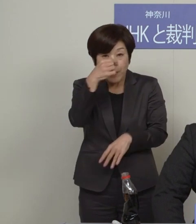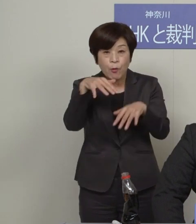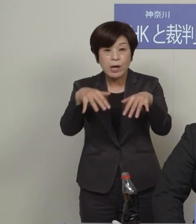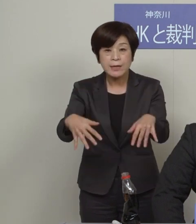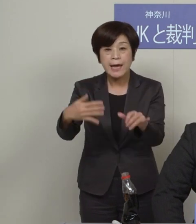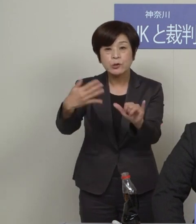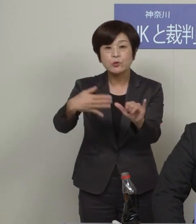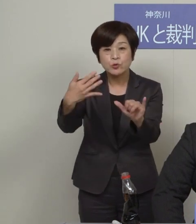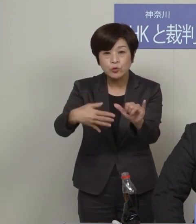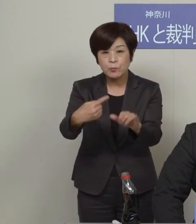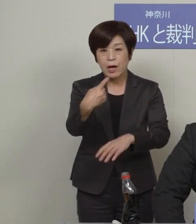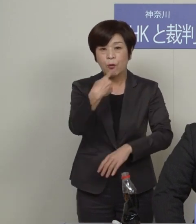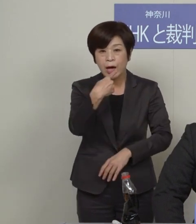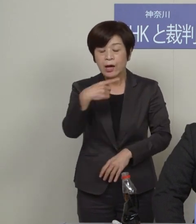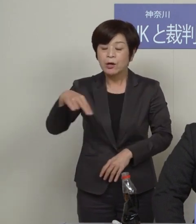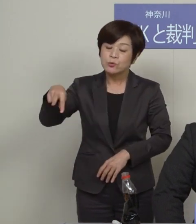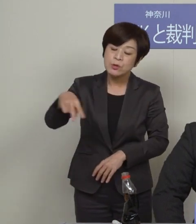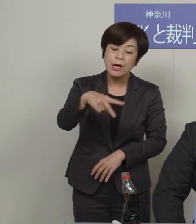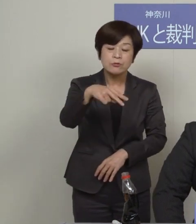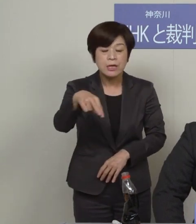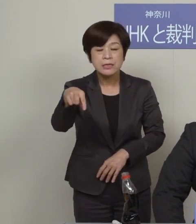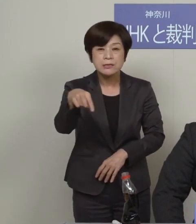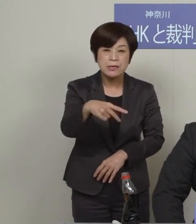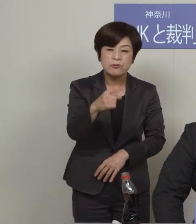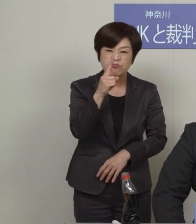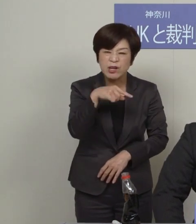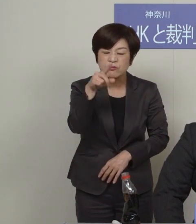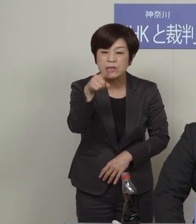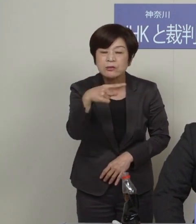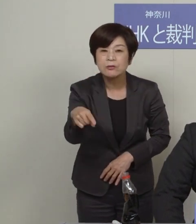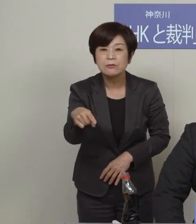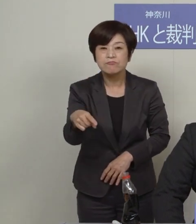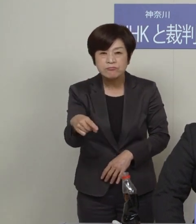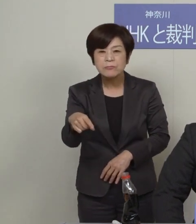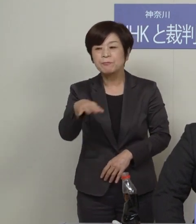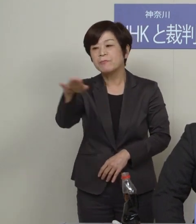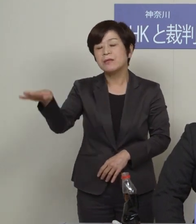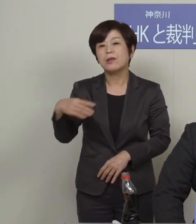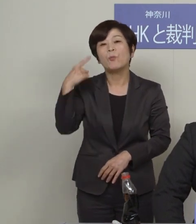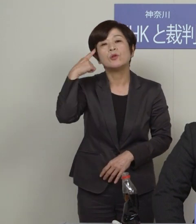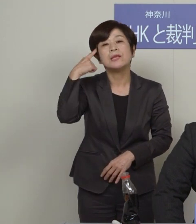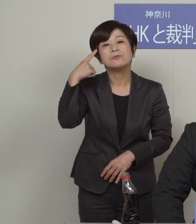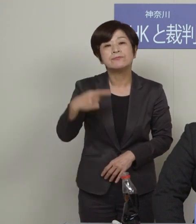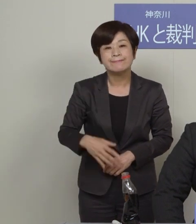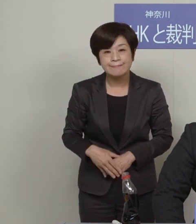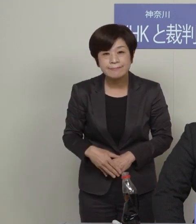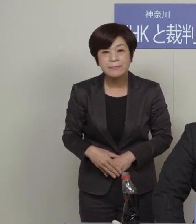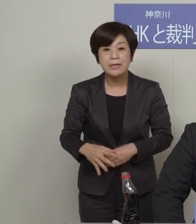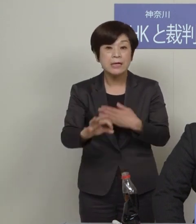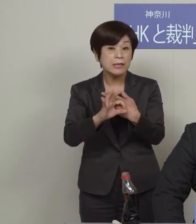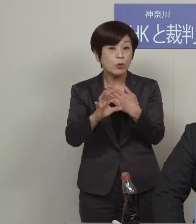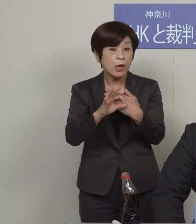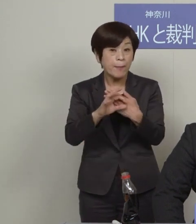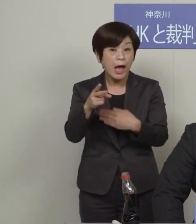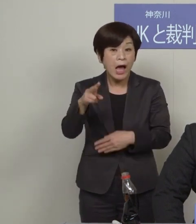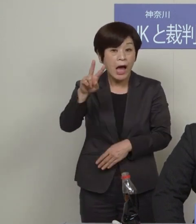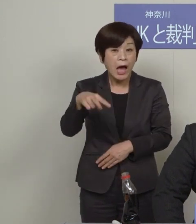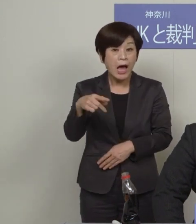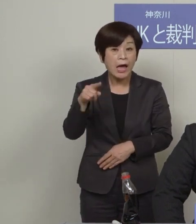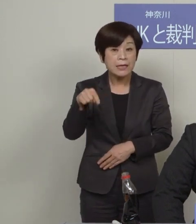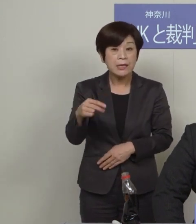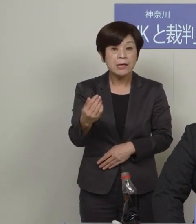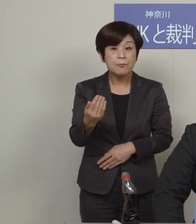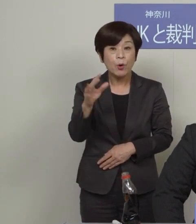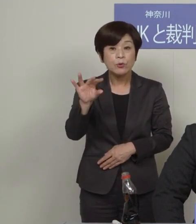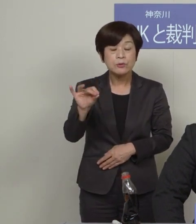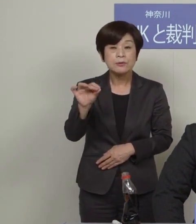んな人間はフラフラした人間という扱いにしかなりません。例えばハリーポッターの作者のローリ